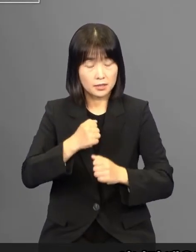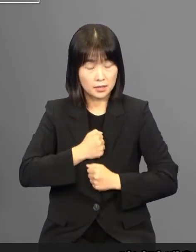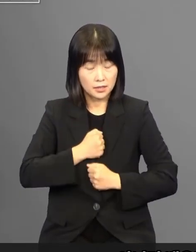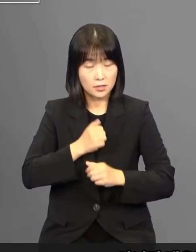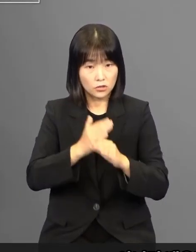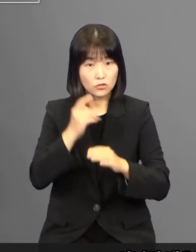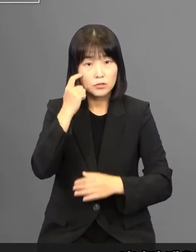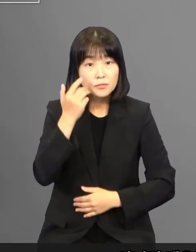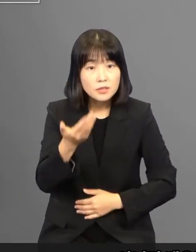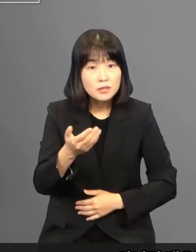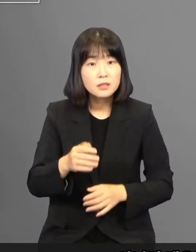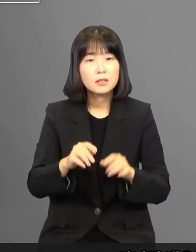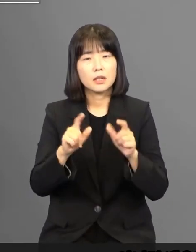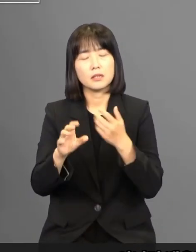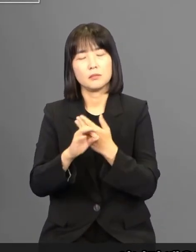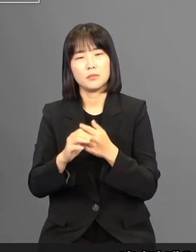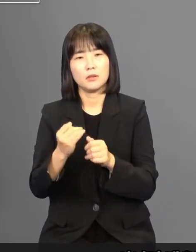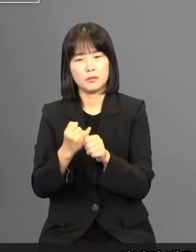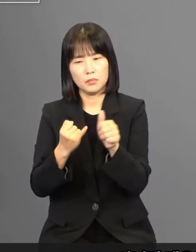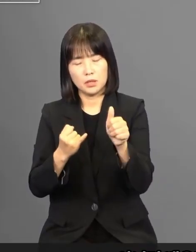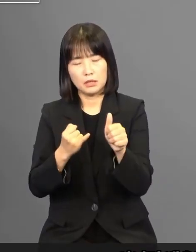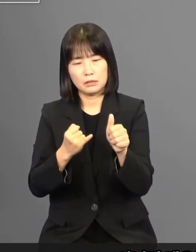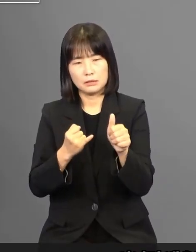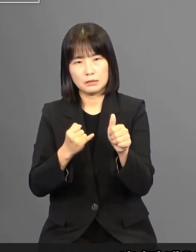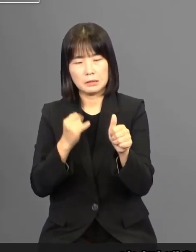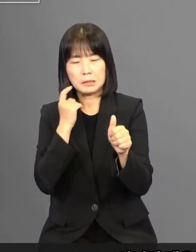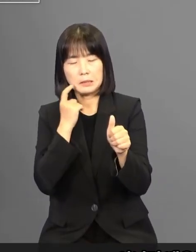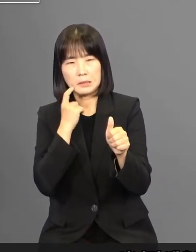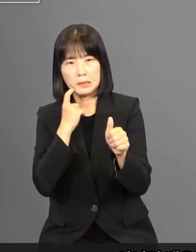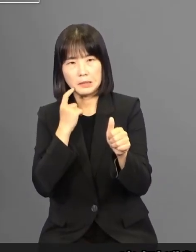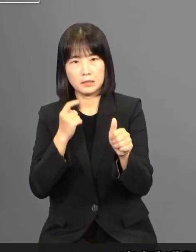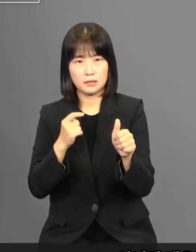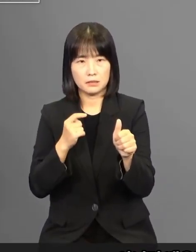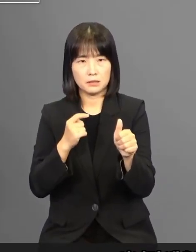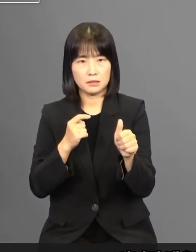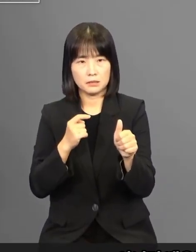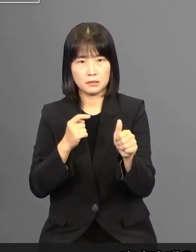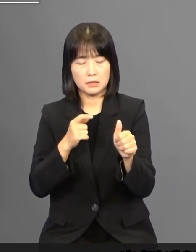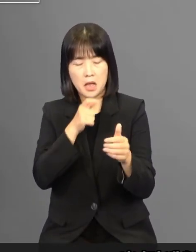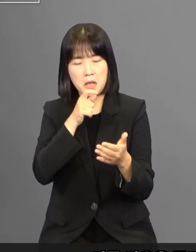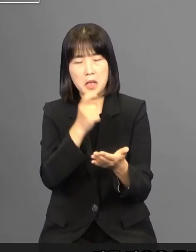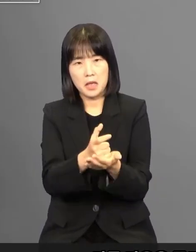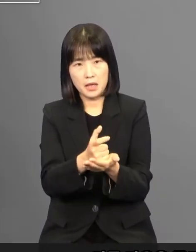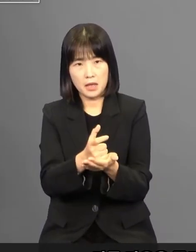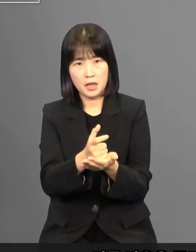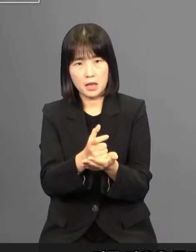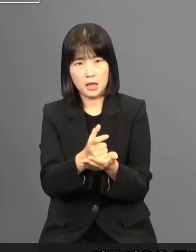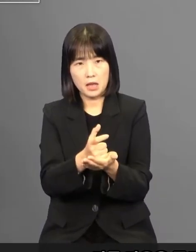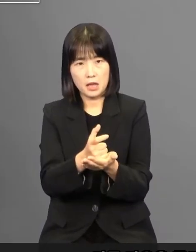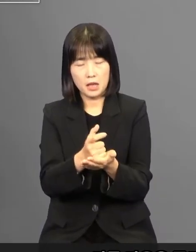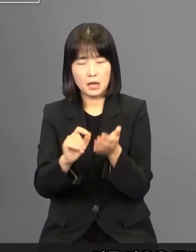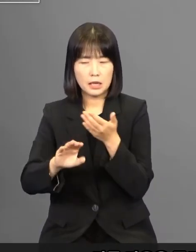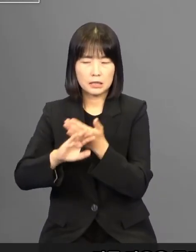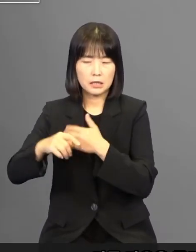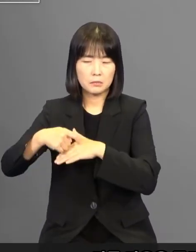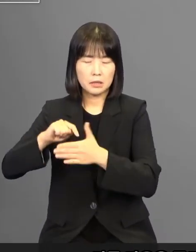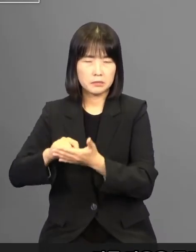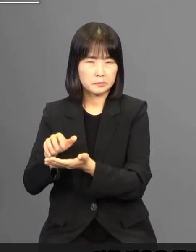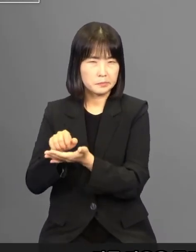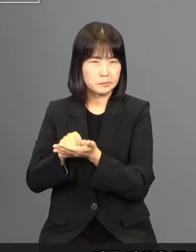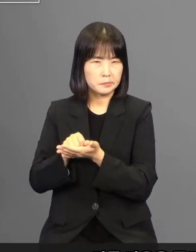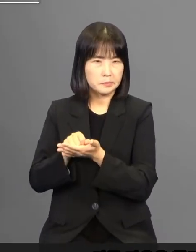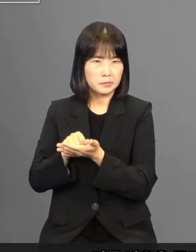아니면 배우자를 속이고 또 속여서 다른 마음을 품고